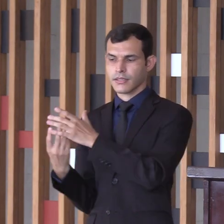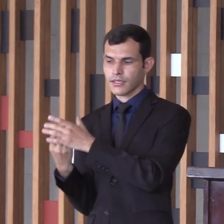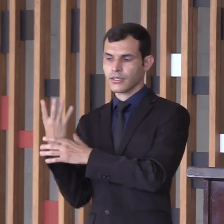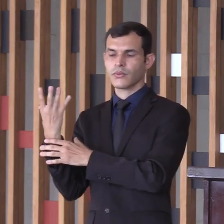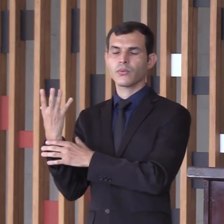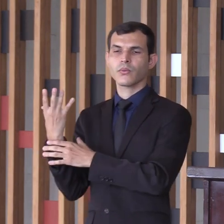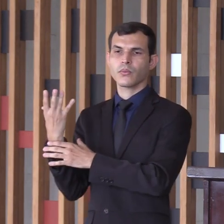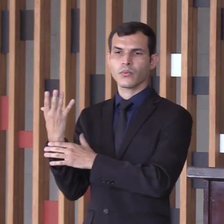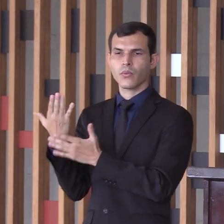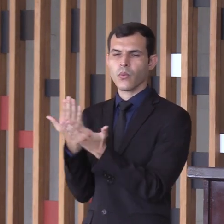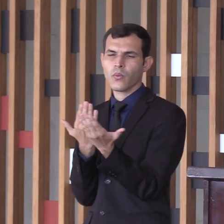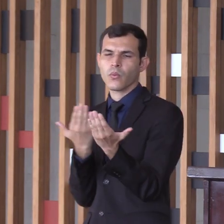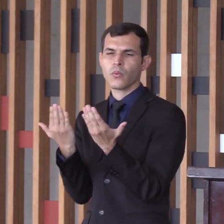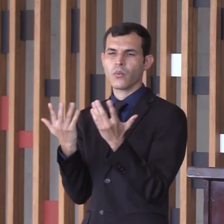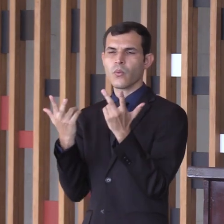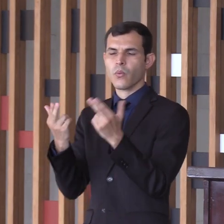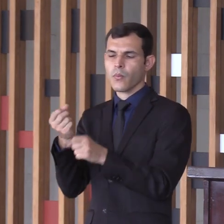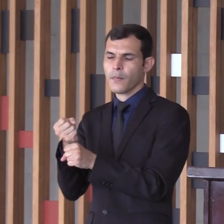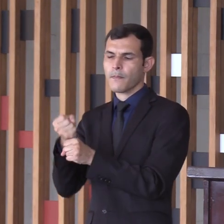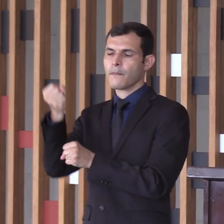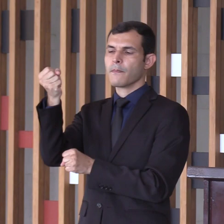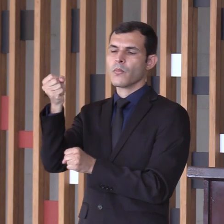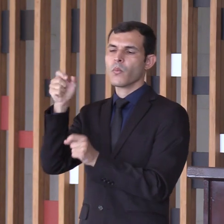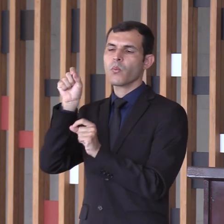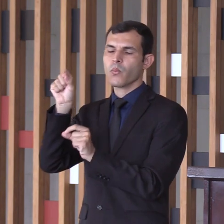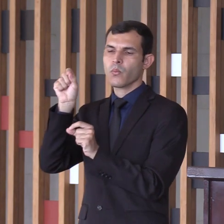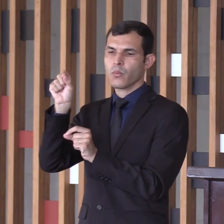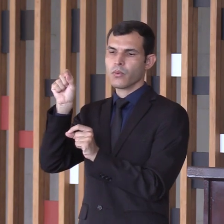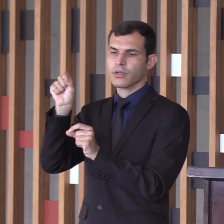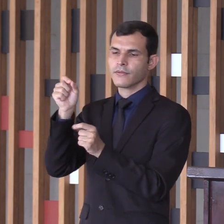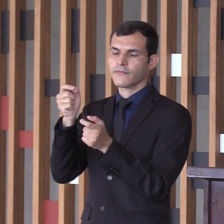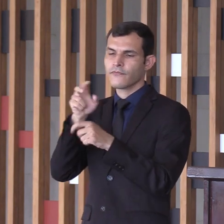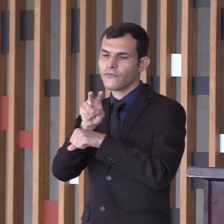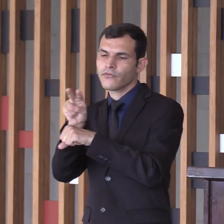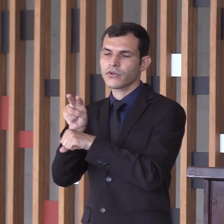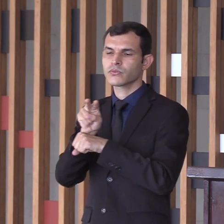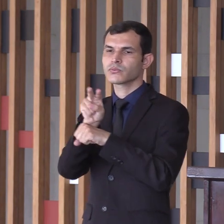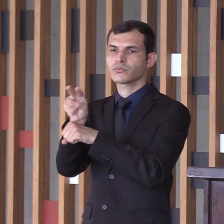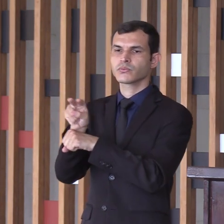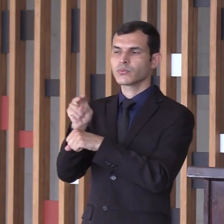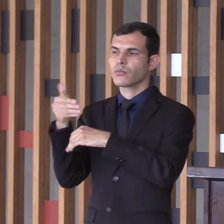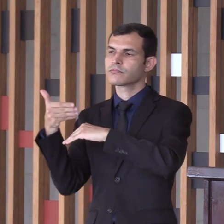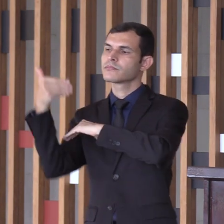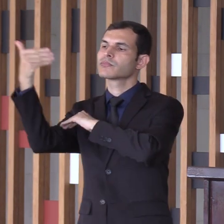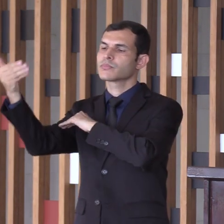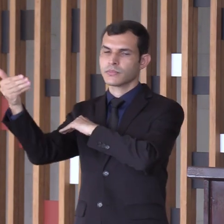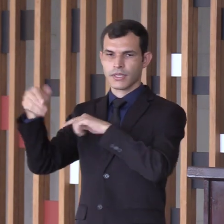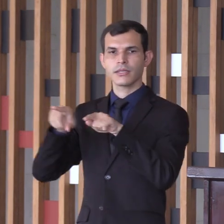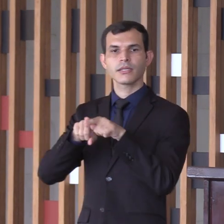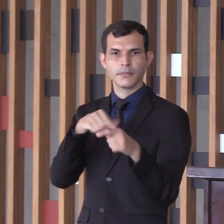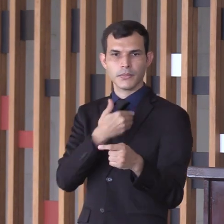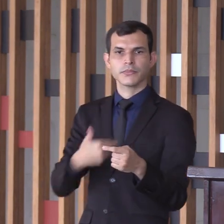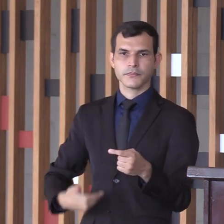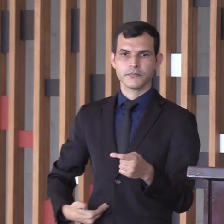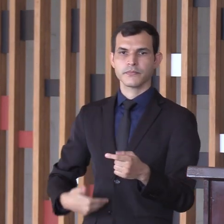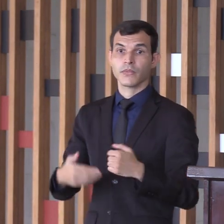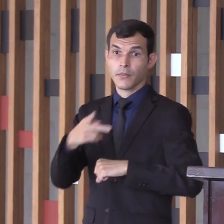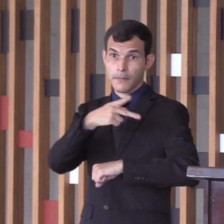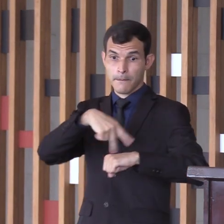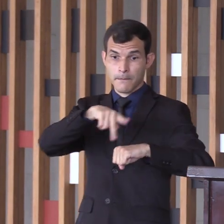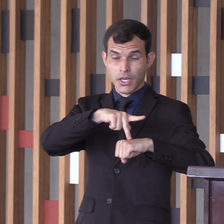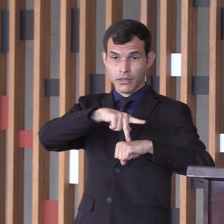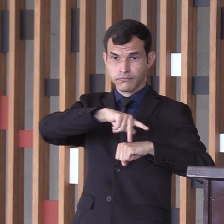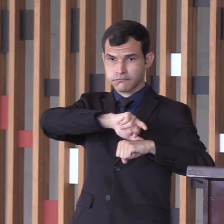guarda-chuva da Comunidade de Fiscalização e Controle Externo de Governos. Com 195